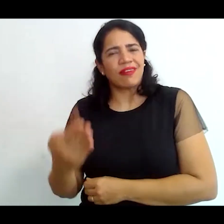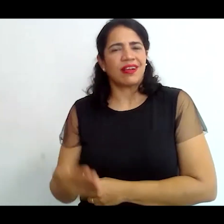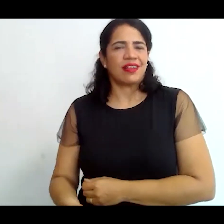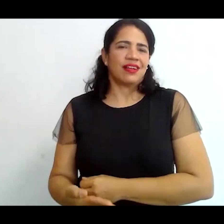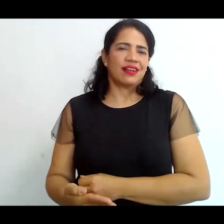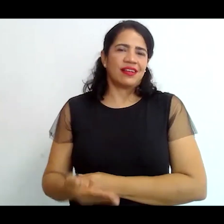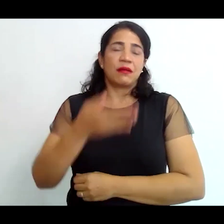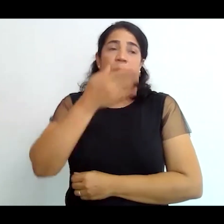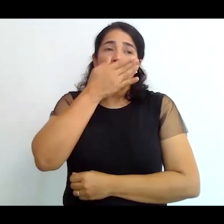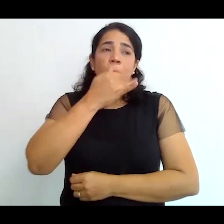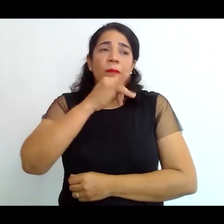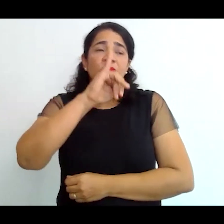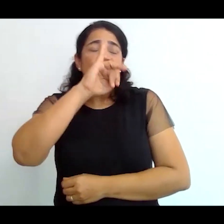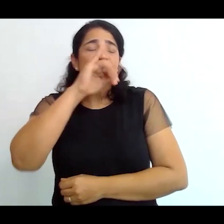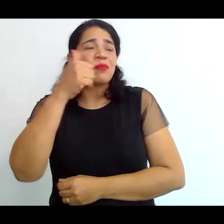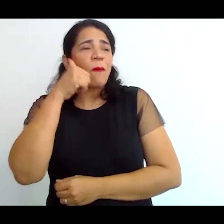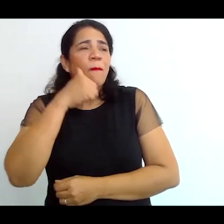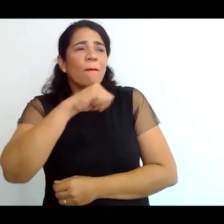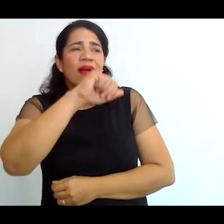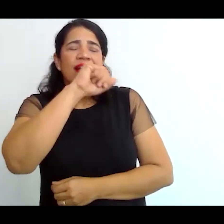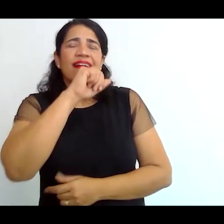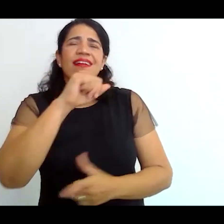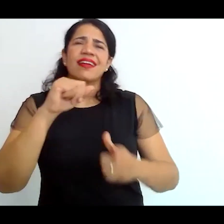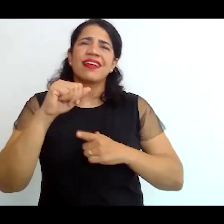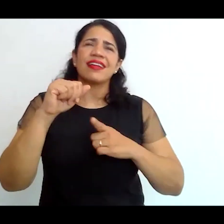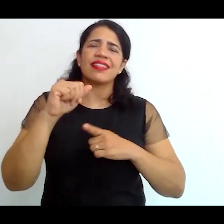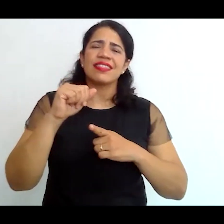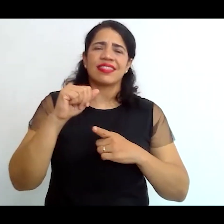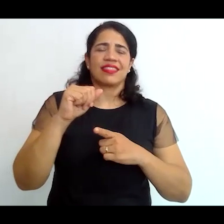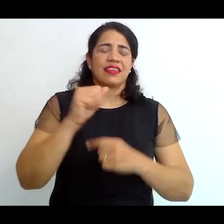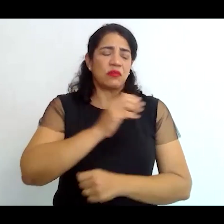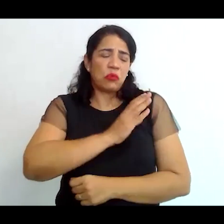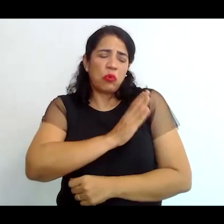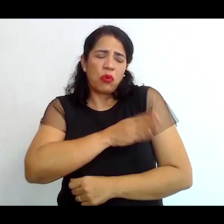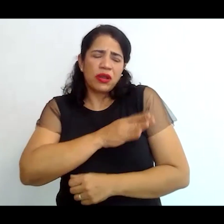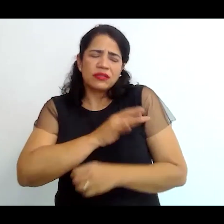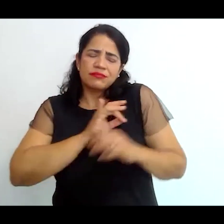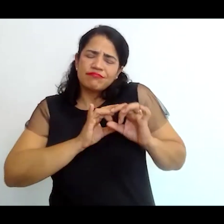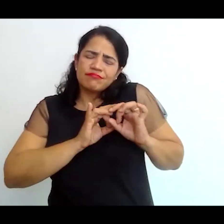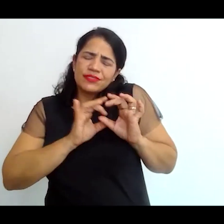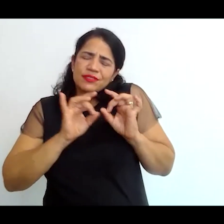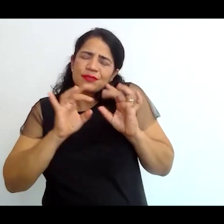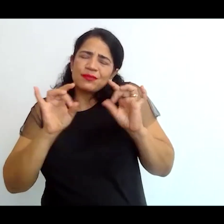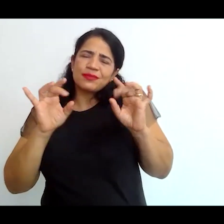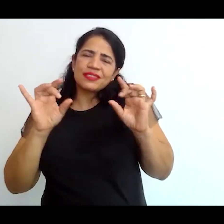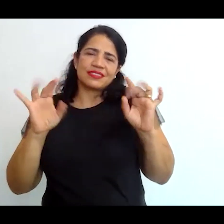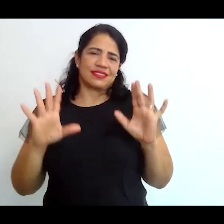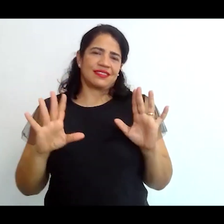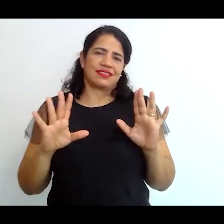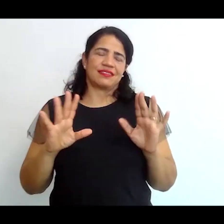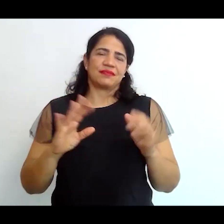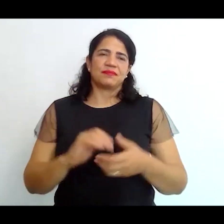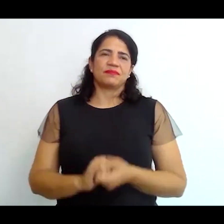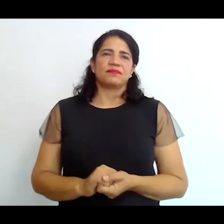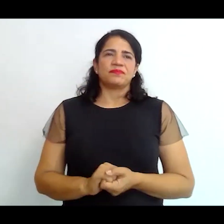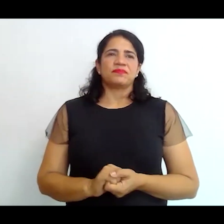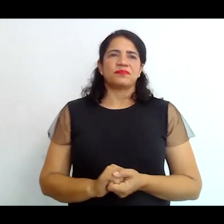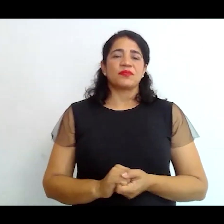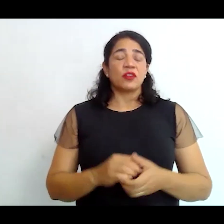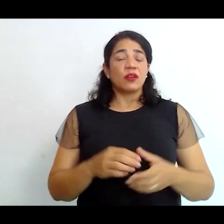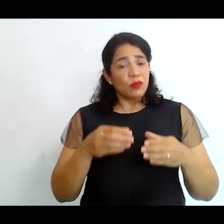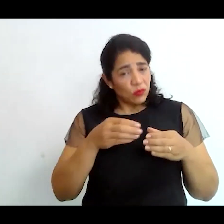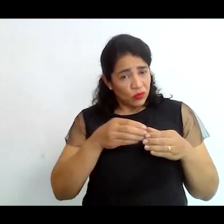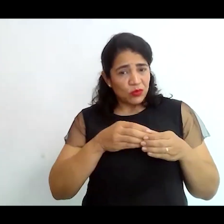lugar especial, em alta consideração, não é isso? Eles têm um lugar de honra no seu coração, têm um lugar de destaque